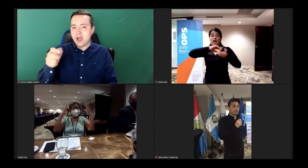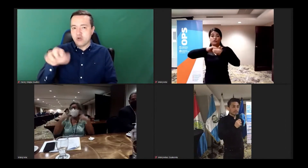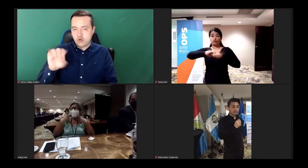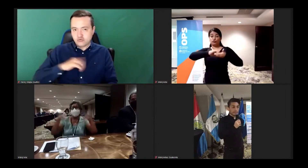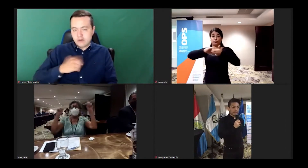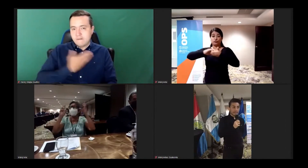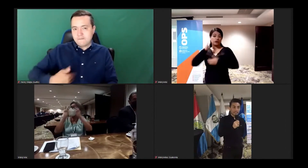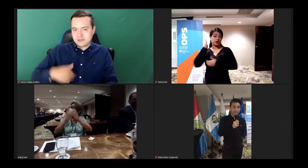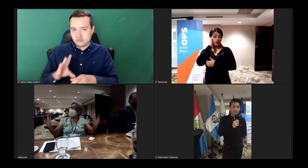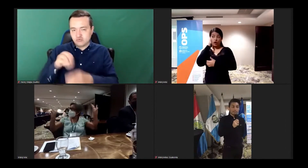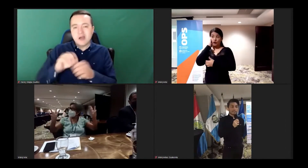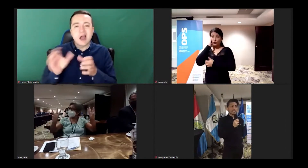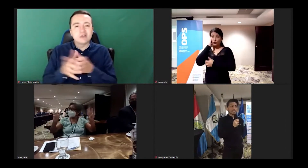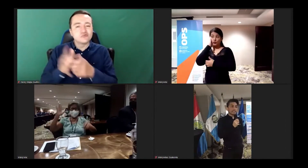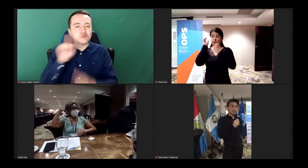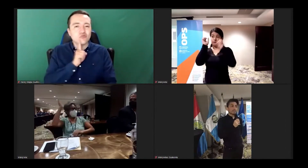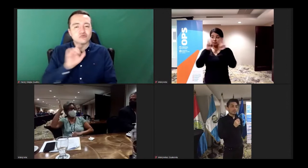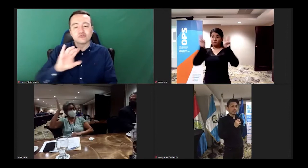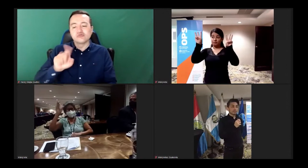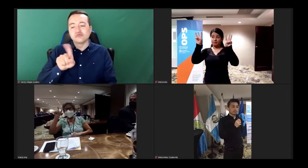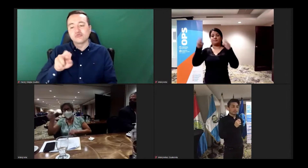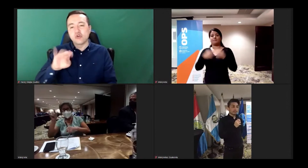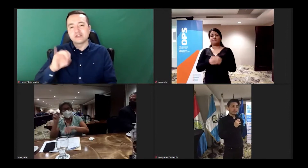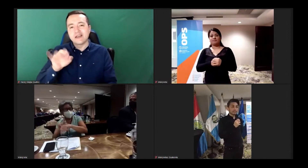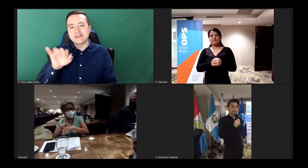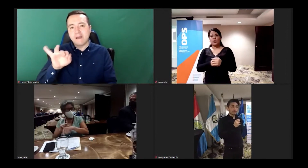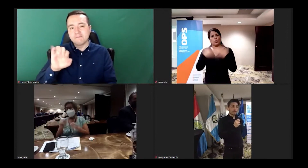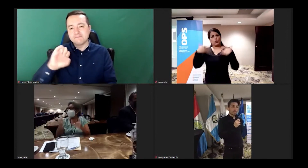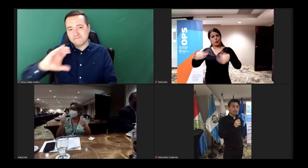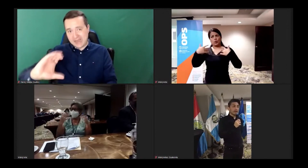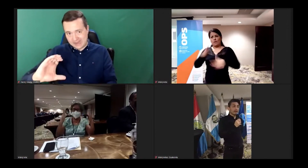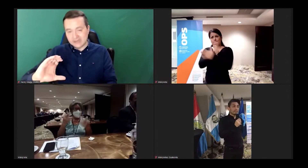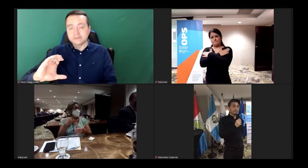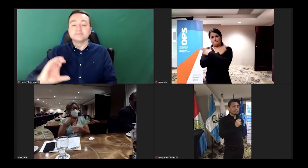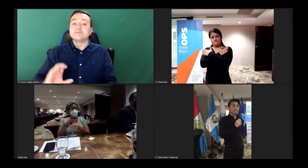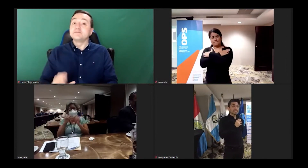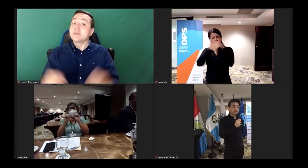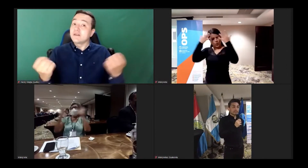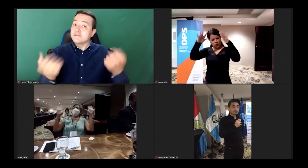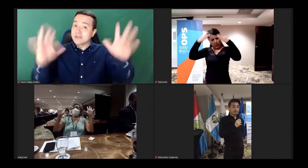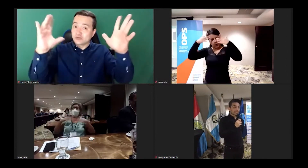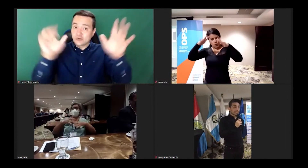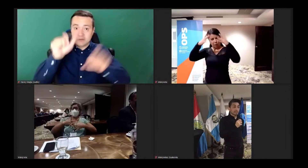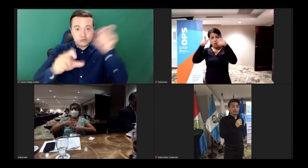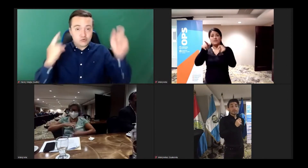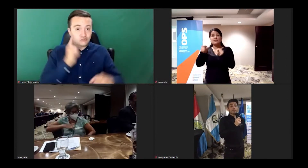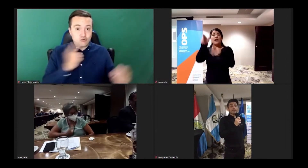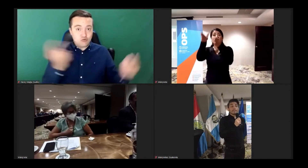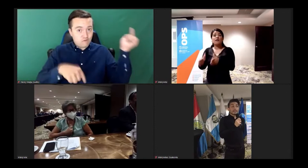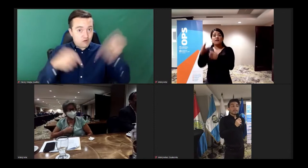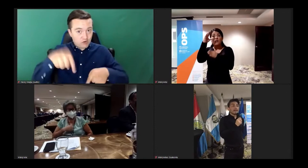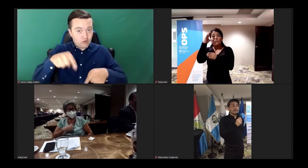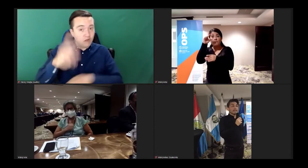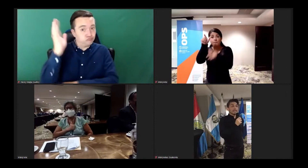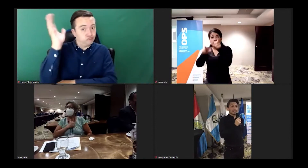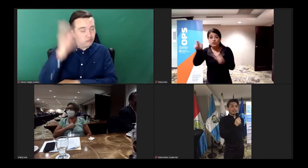de Suchitepéquez. Pues felicito mucho a las personas sordas que estuvieron acá presentando su ponencia. Estoy